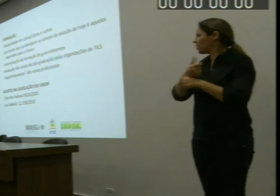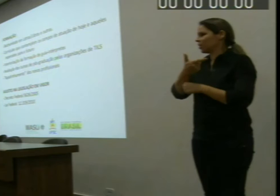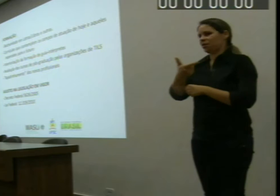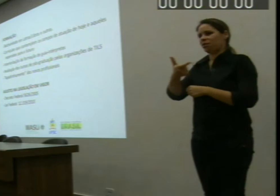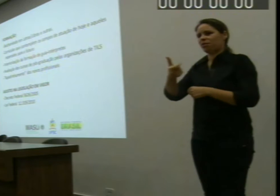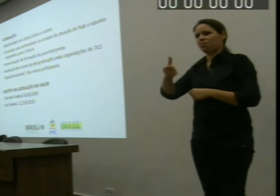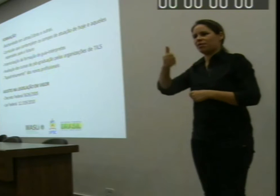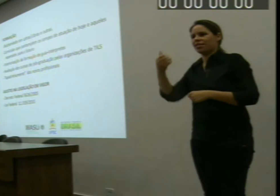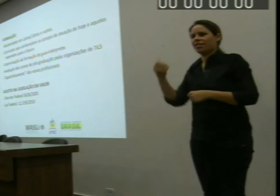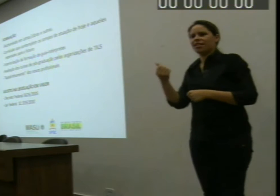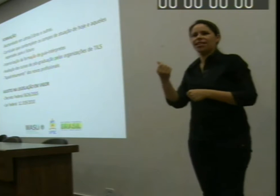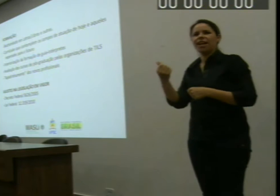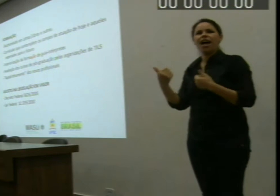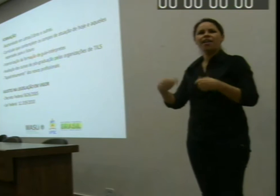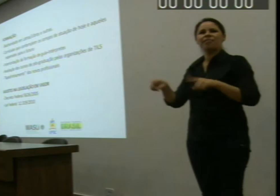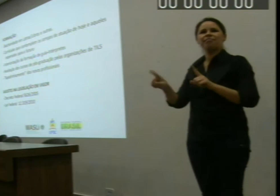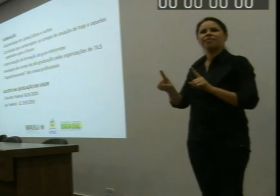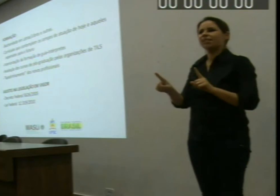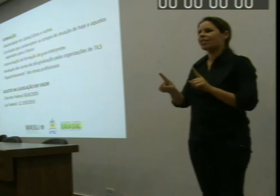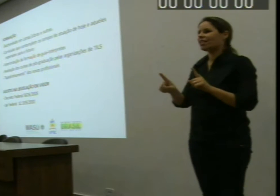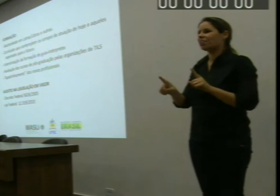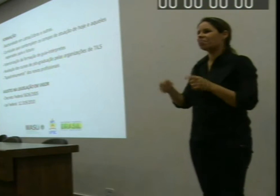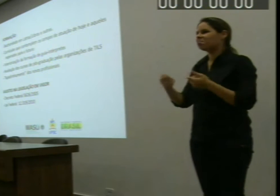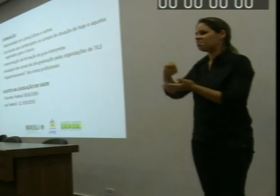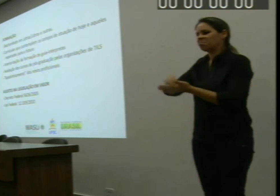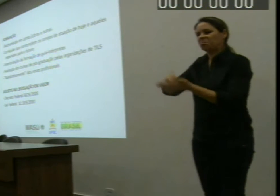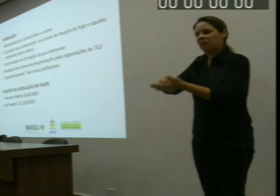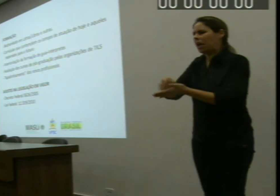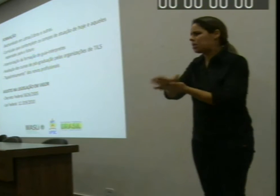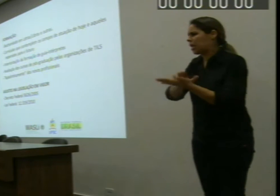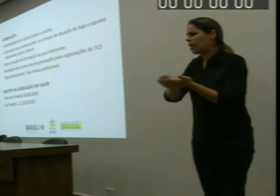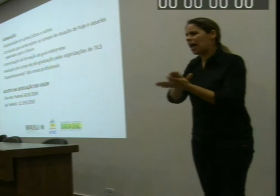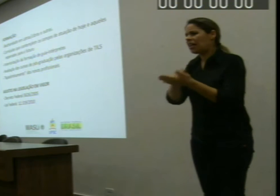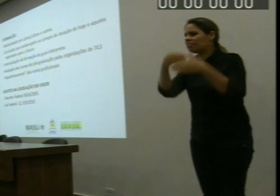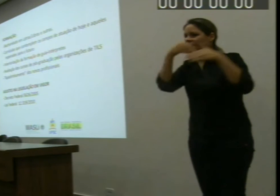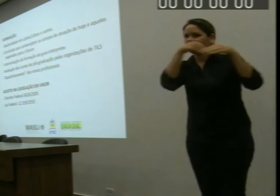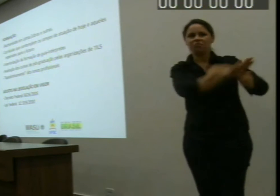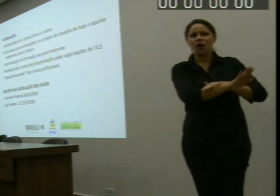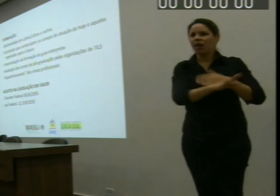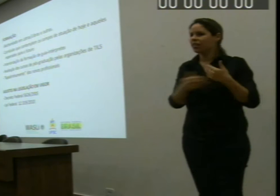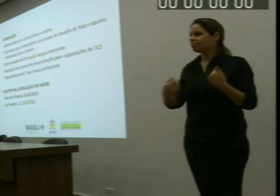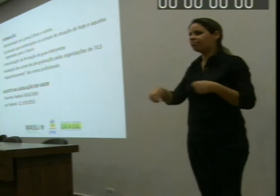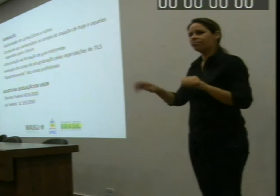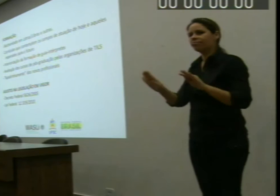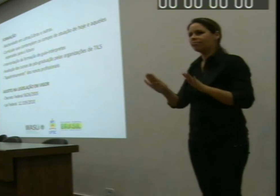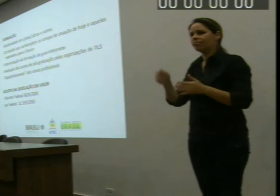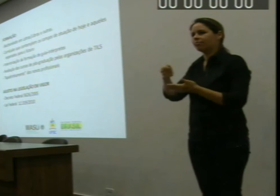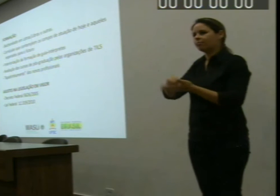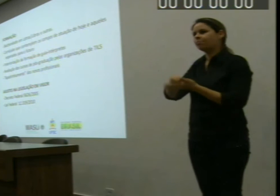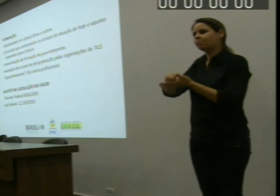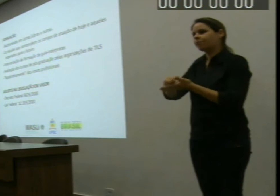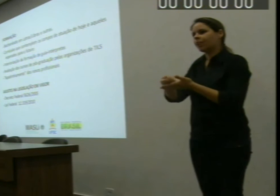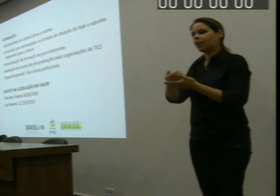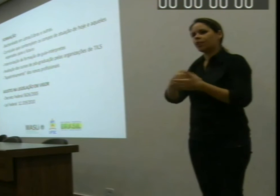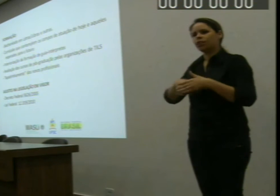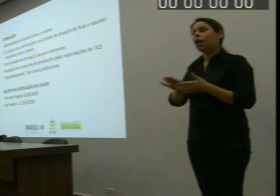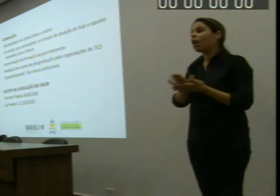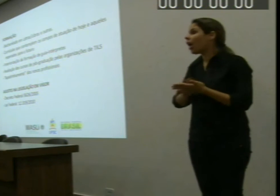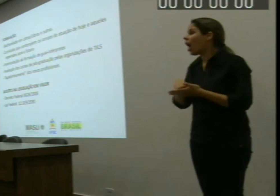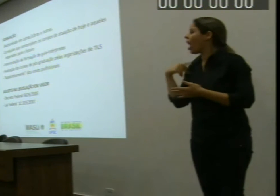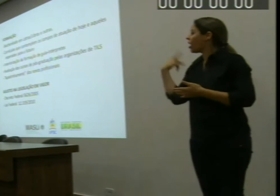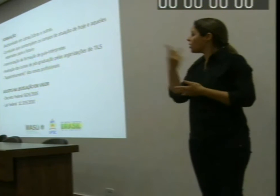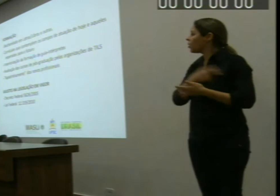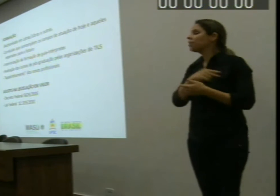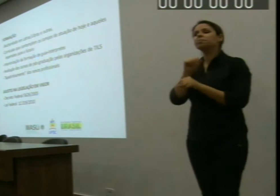aí acabou o PR libras não vale mais nada você já pode guardar o certificado do Pr libras aí a gente ESA acontecer